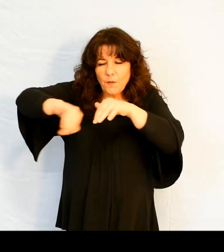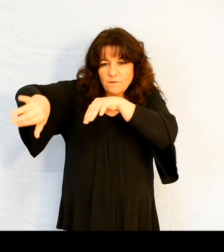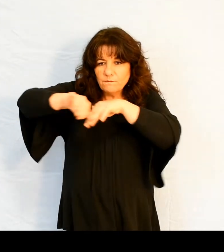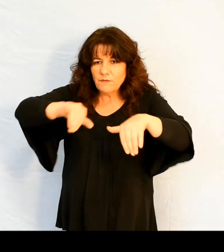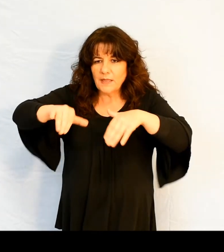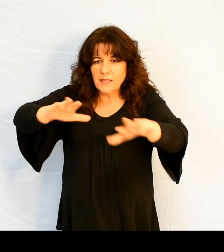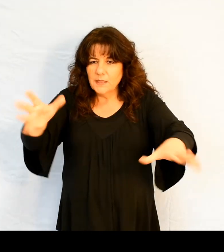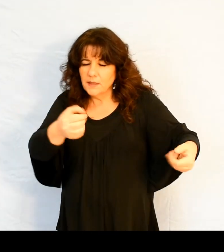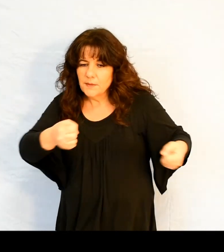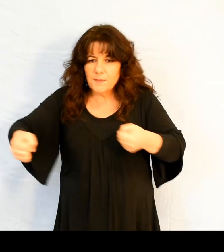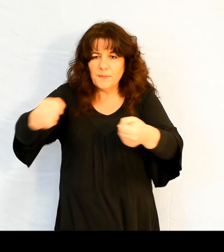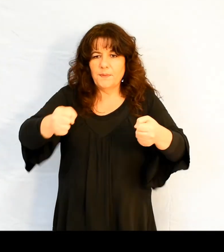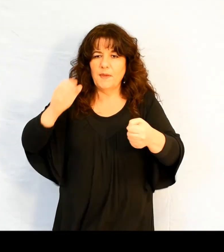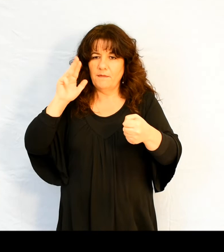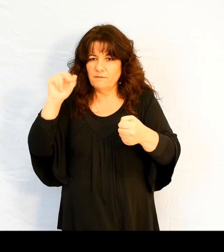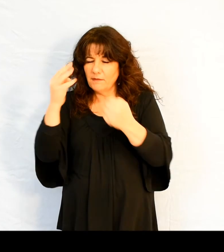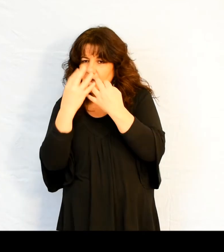ramasser son grain pour le grenier.